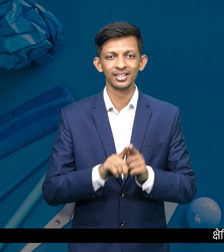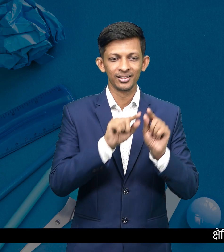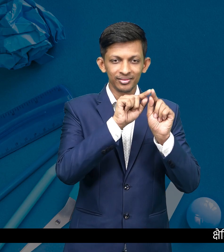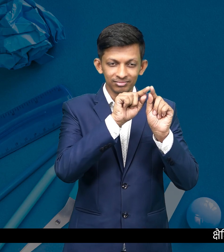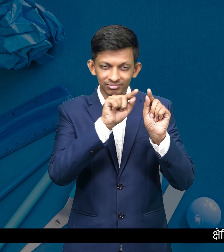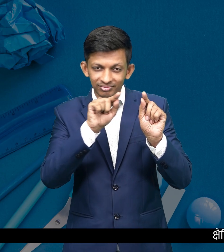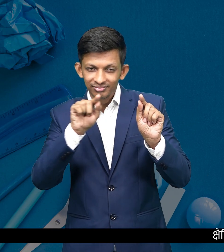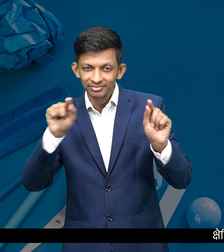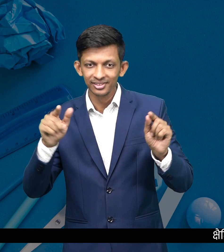क्षैतिज,